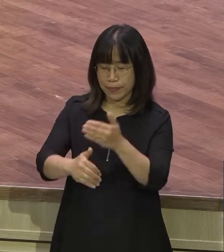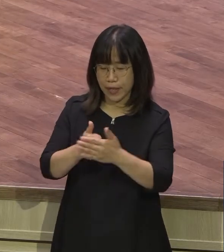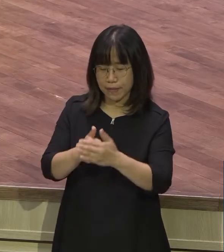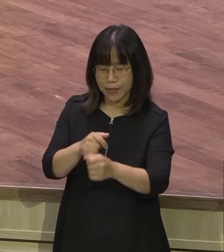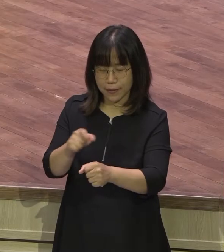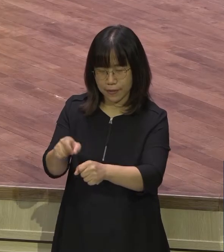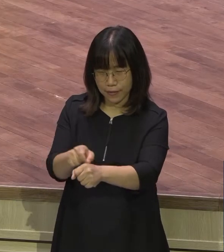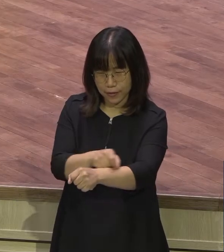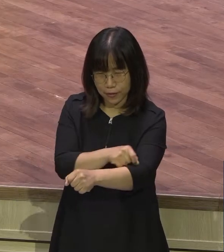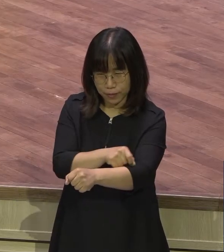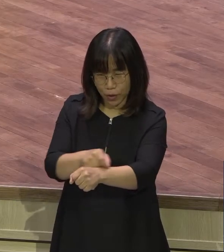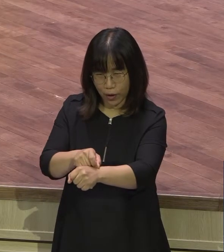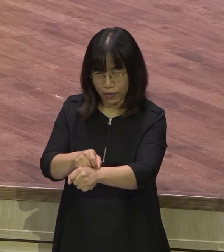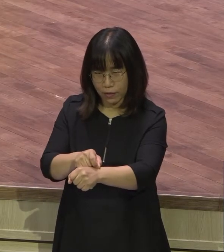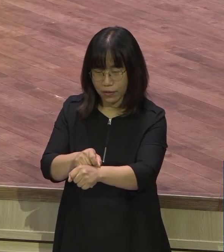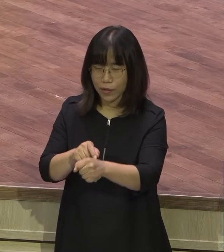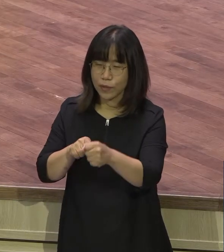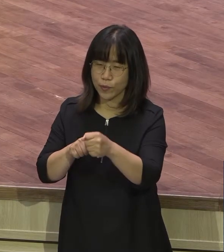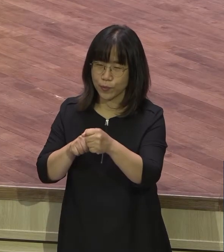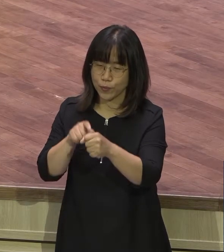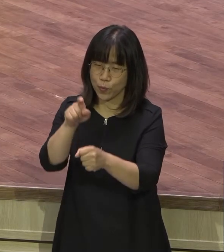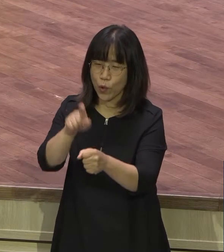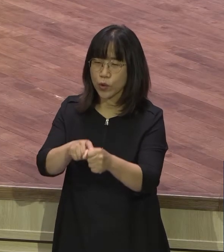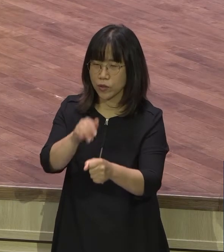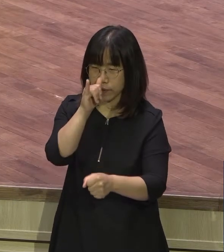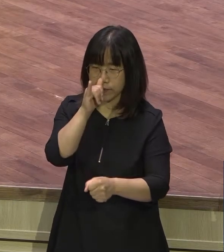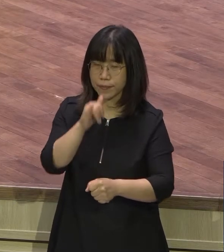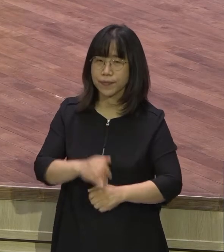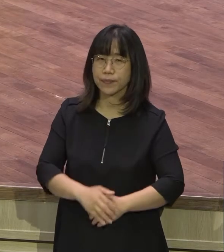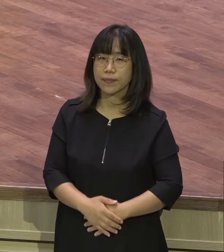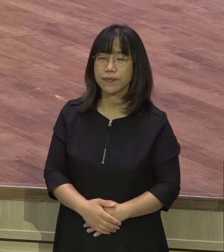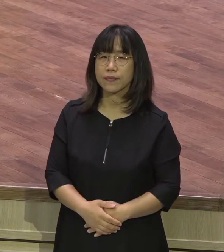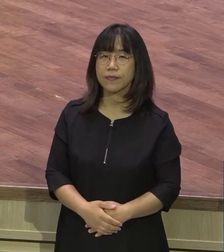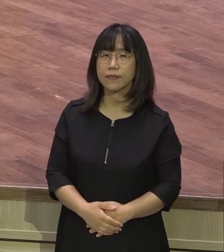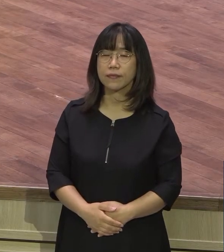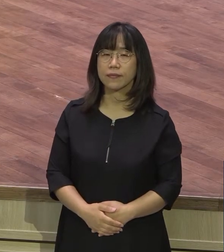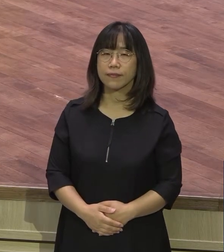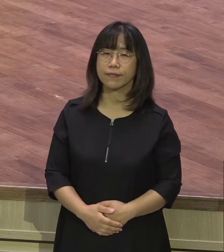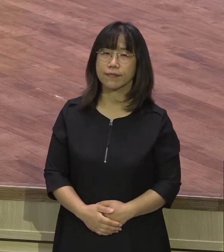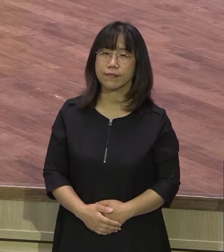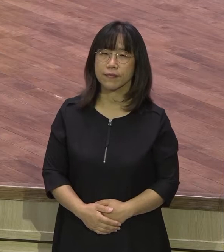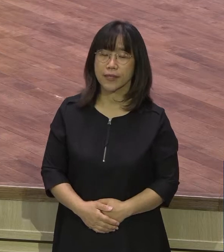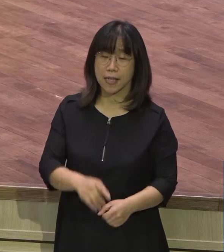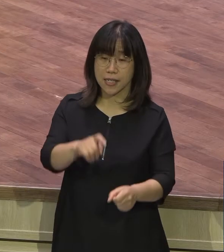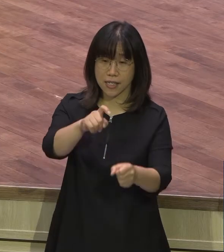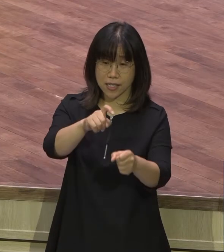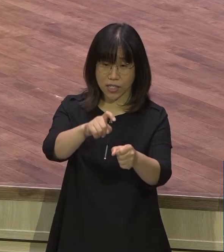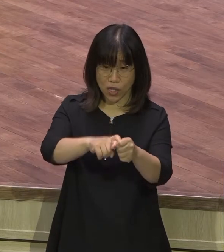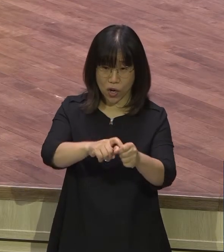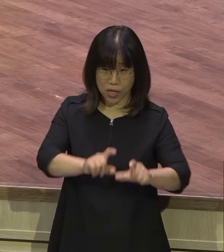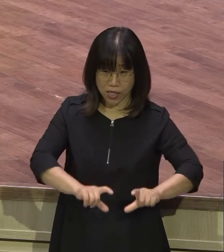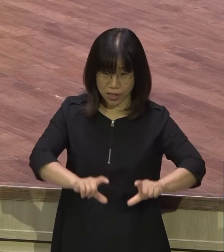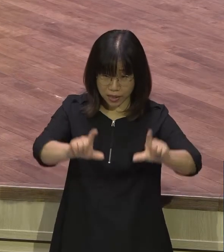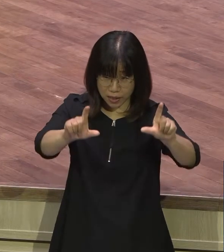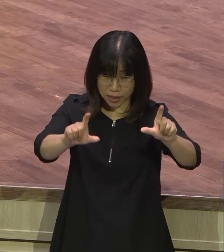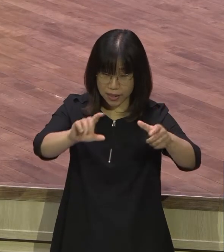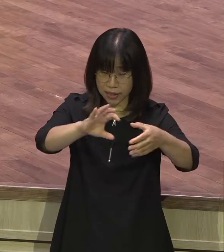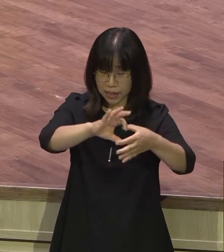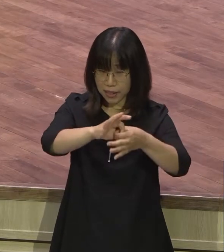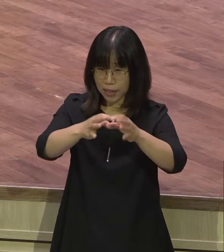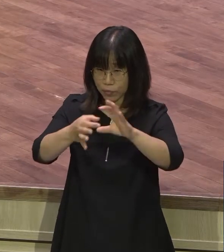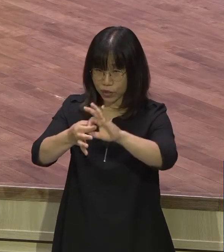이루기 위한 과정이다. 그렇게 말씀을 드릴 수가 있습니다. 절기라는 말은 히브리 말로 두